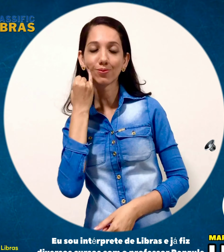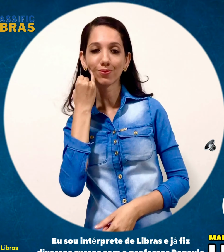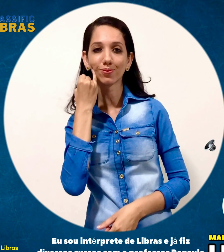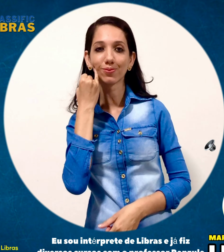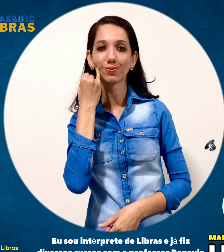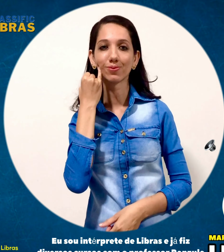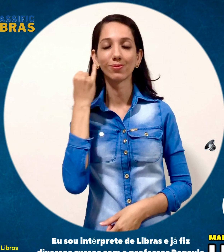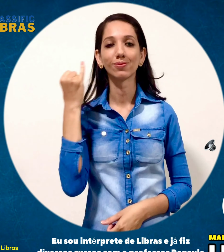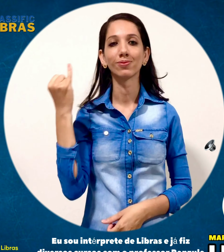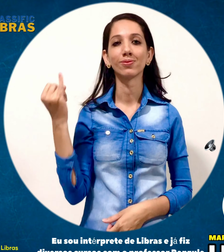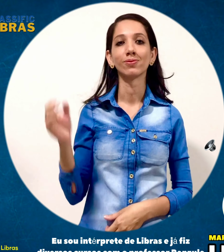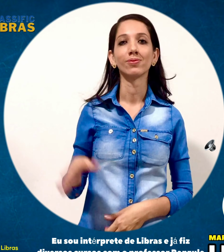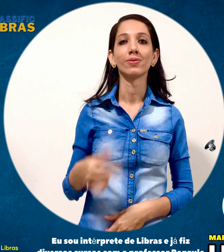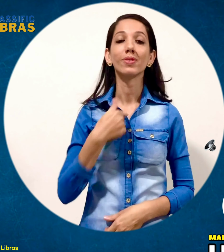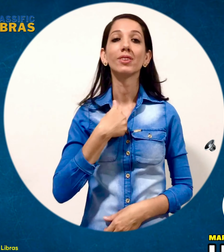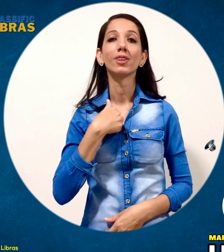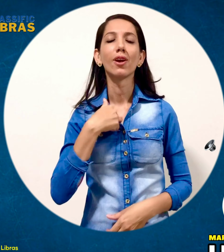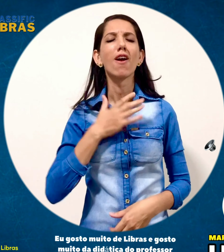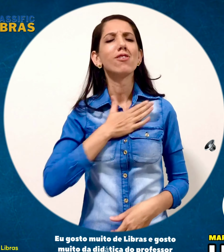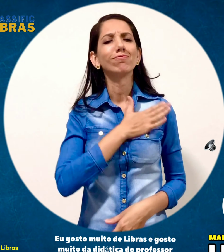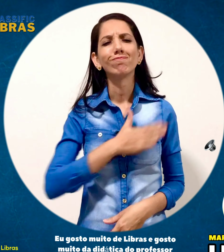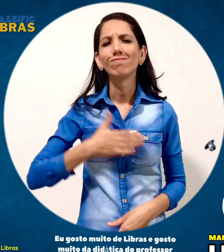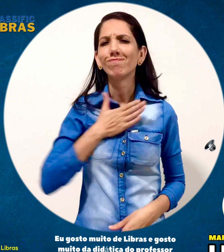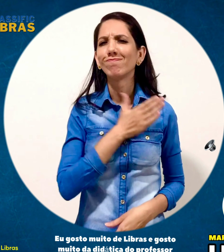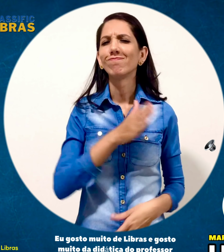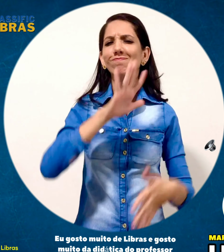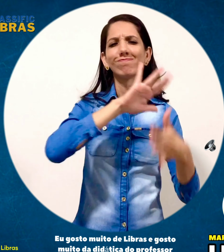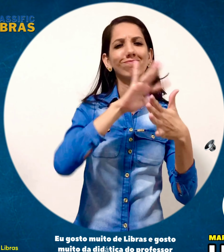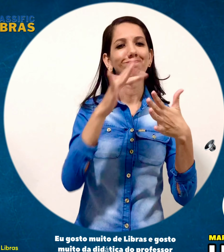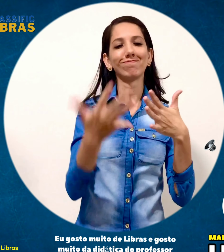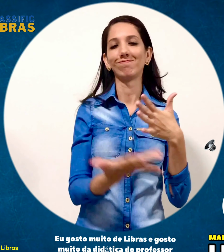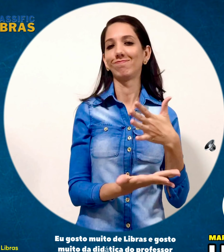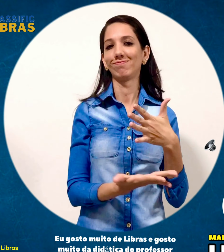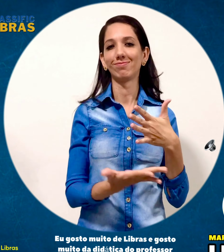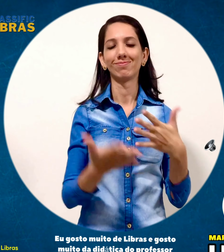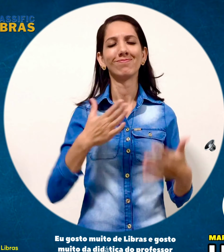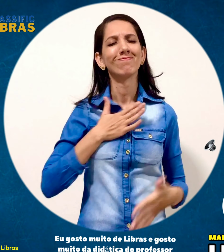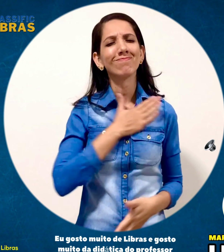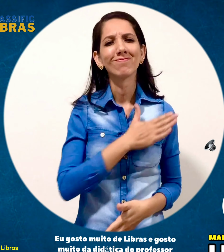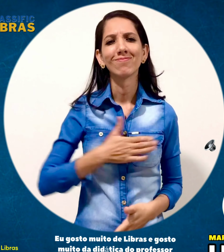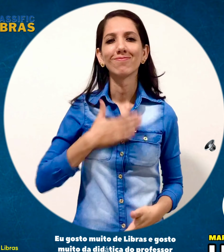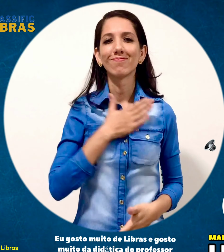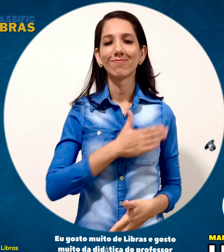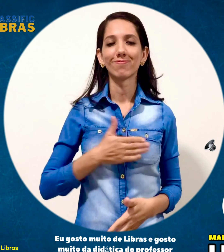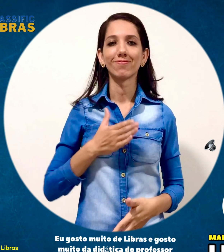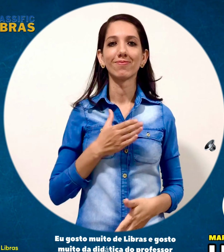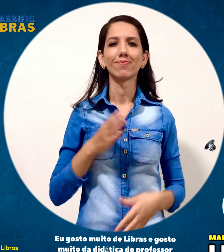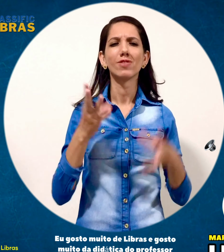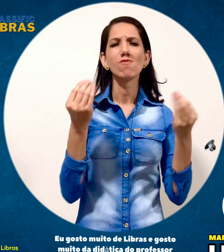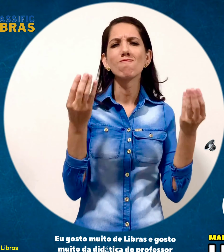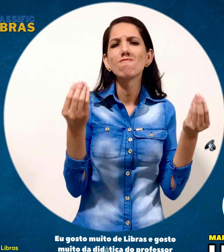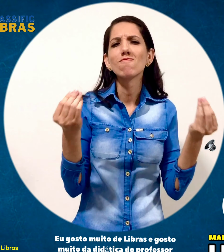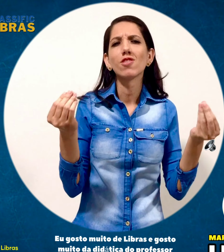o professor Ranzula. Eu gosto muito de libras